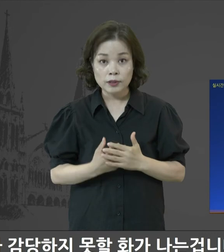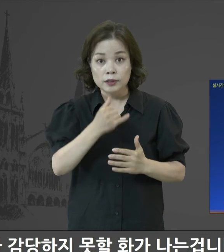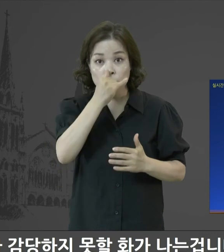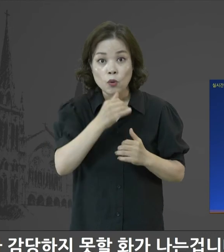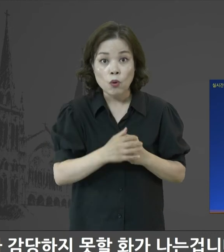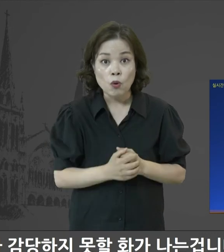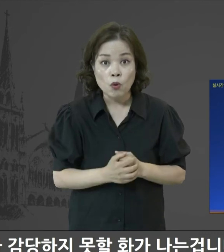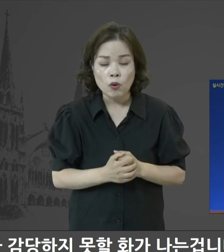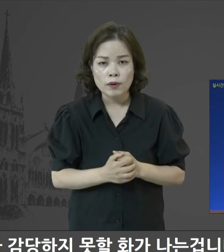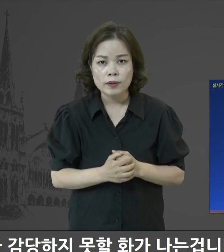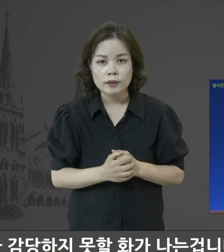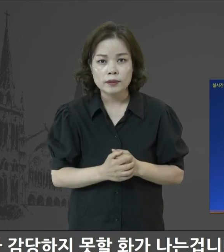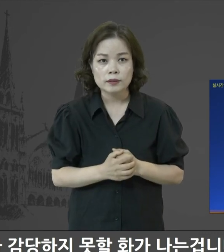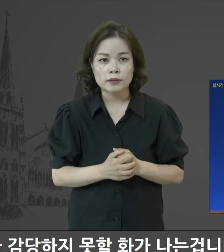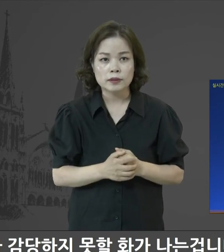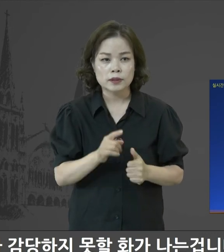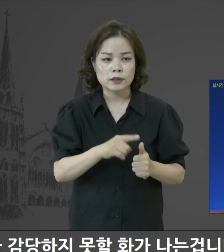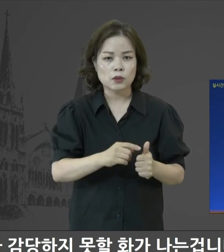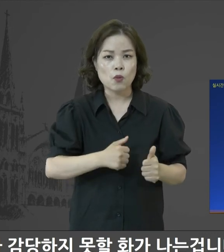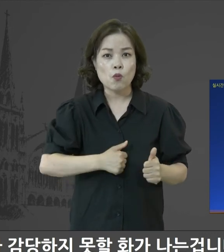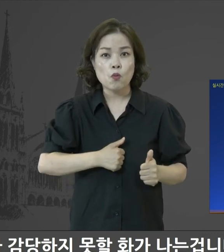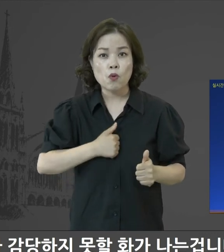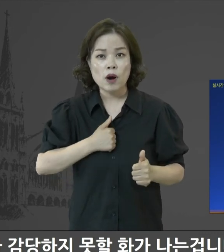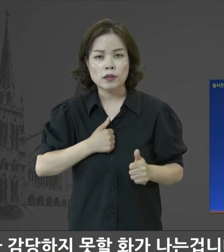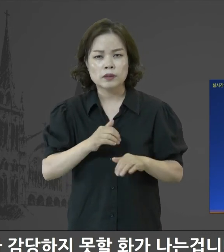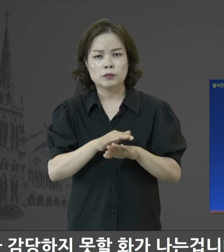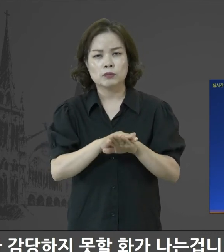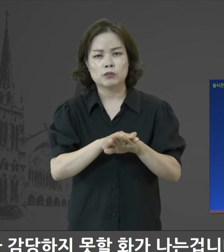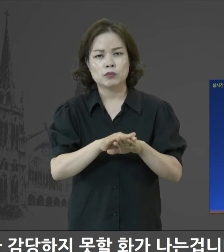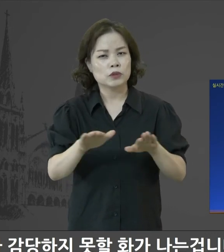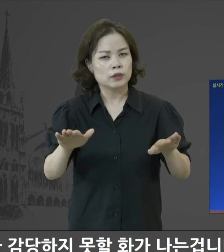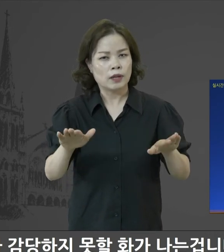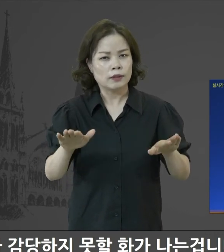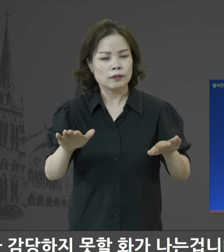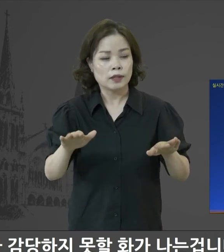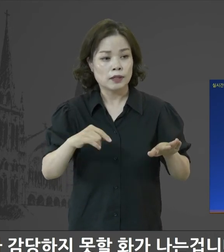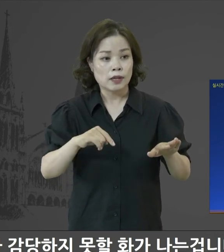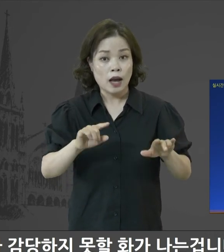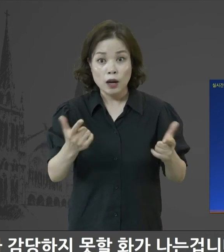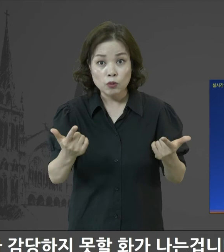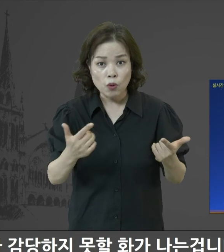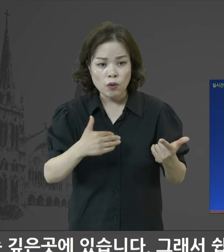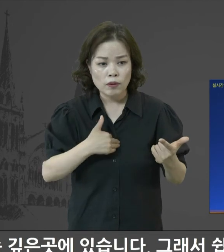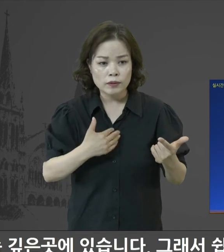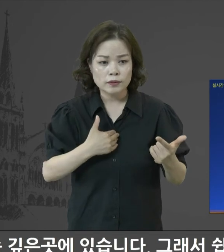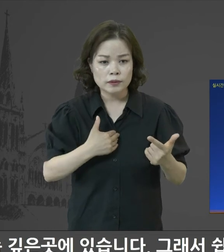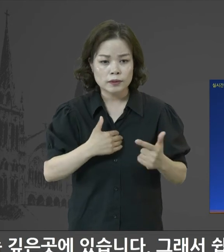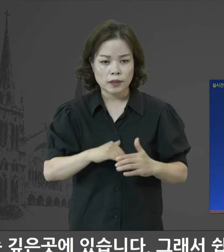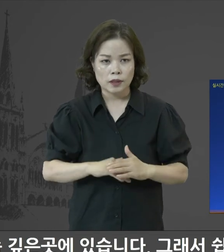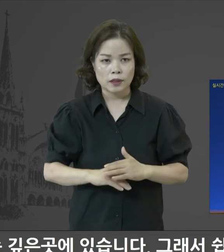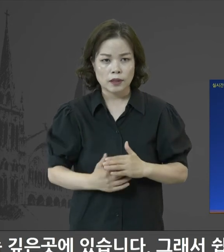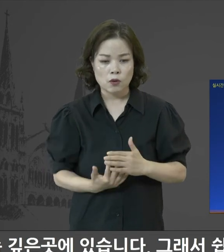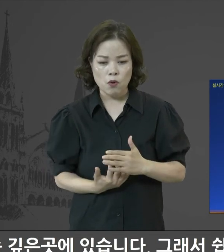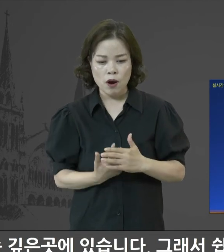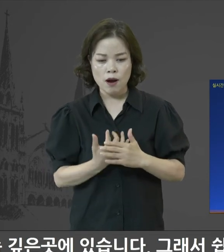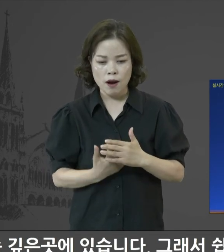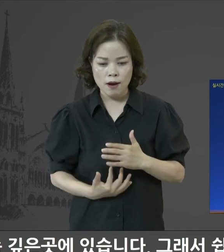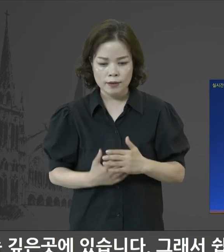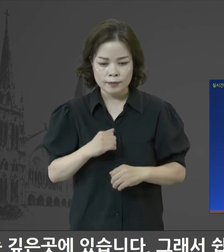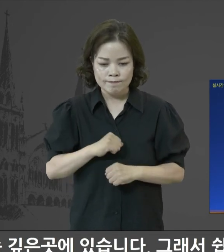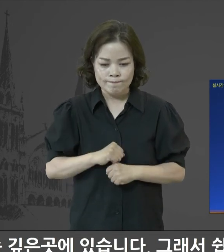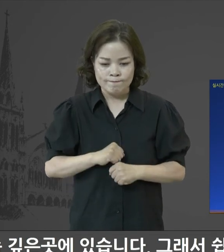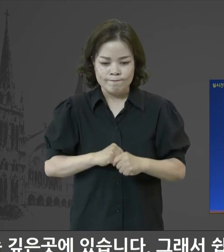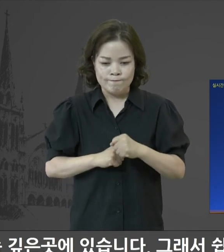그래서 쉽게 이 화를 풀지 않도록 자기 자신이 겹겹이 그 화에